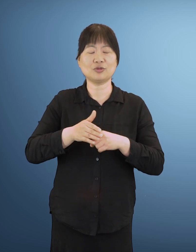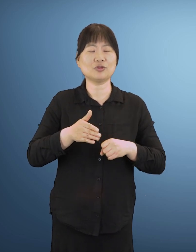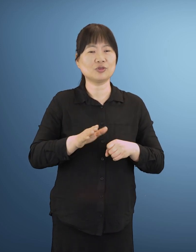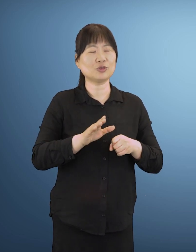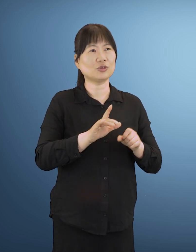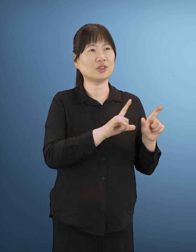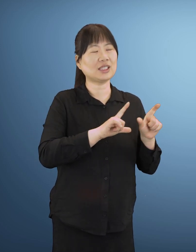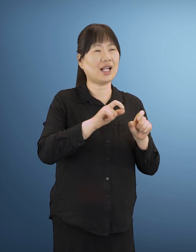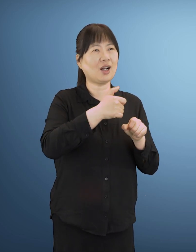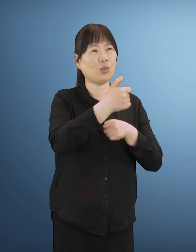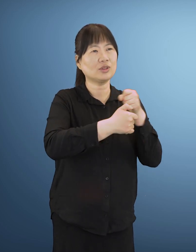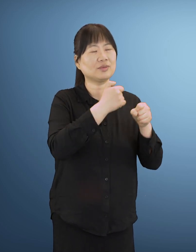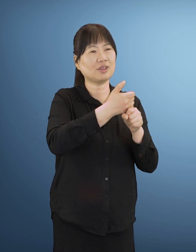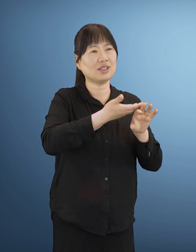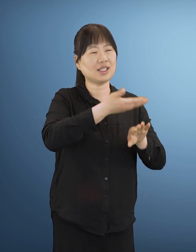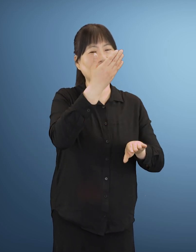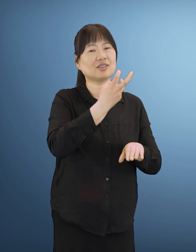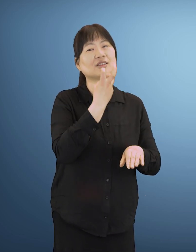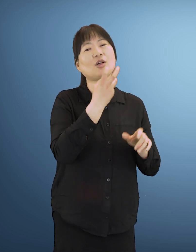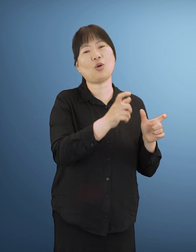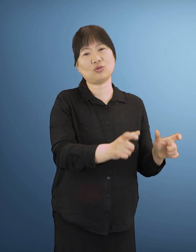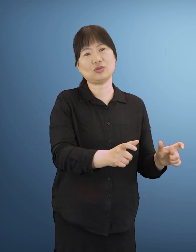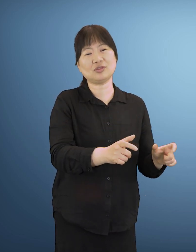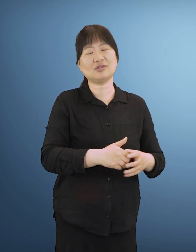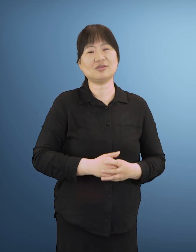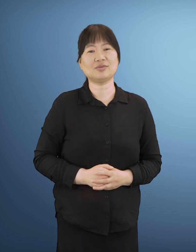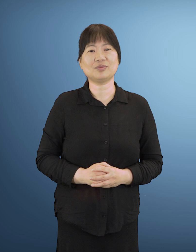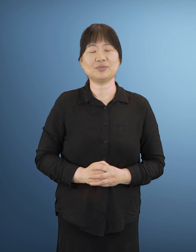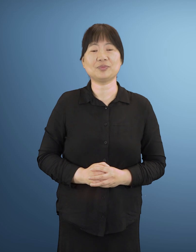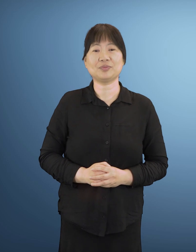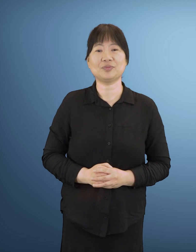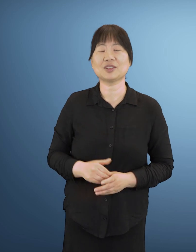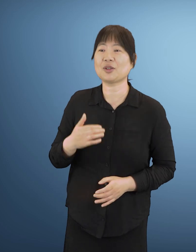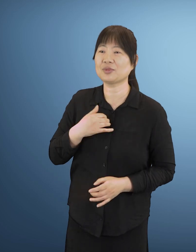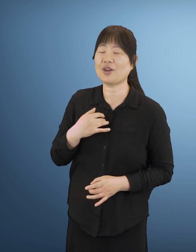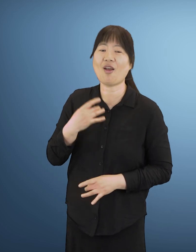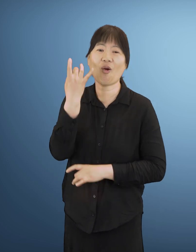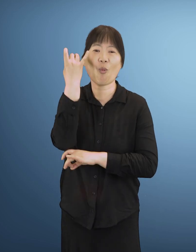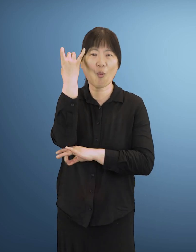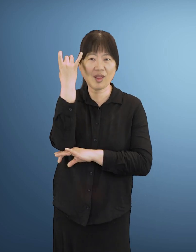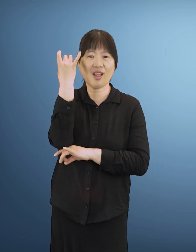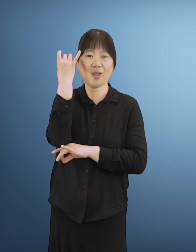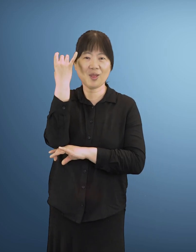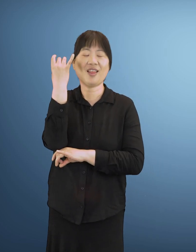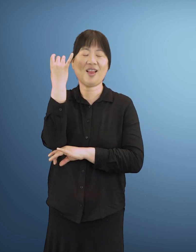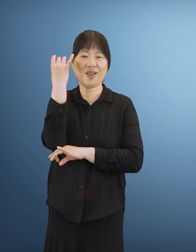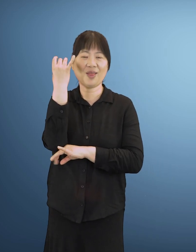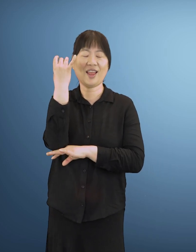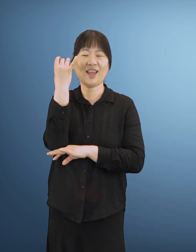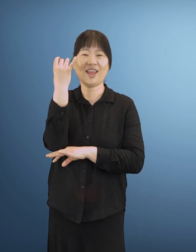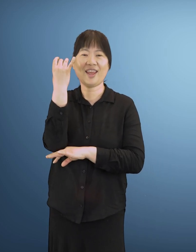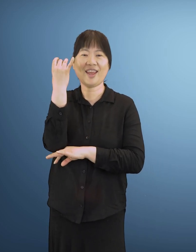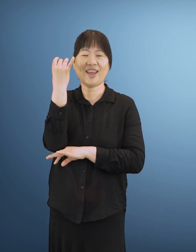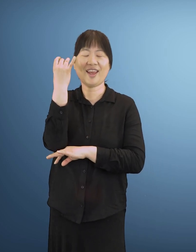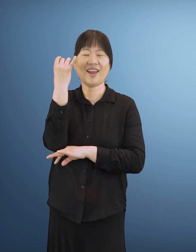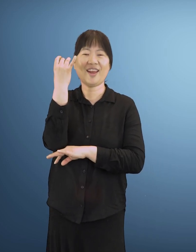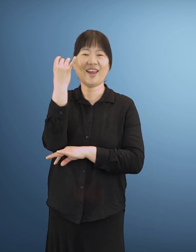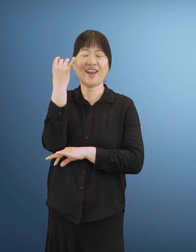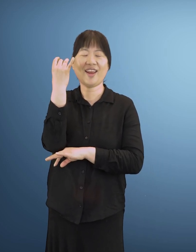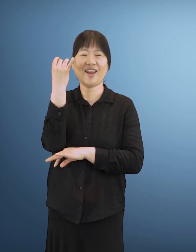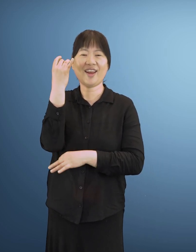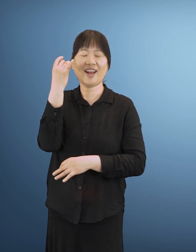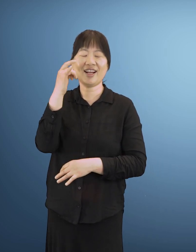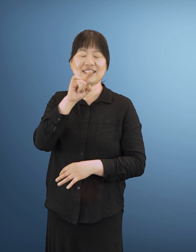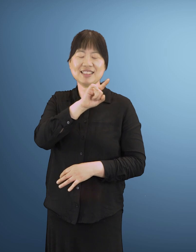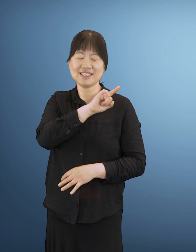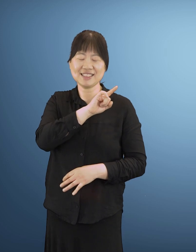저는 아무래도 이제는 서울 사람이라고 해도 틀린 말이 아닐 것 같아요. 거반의